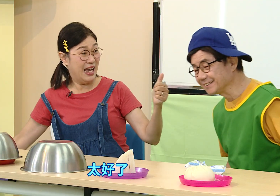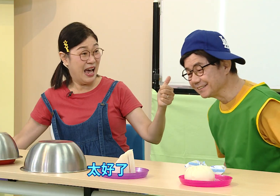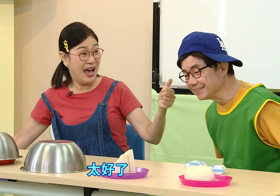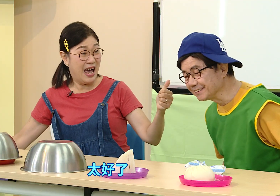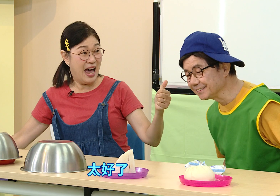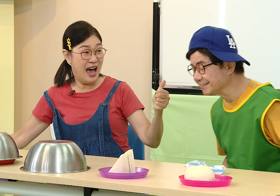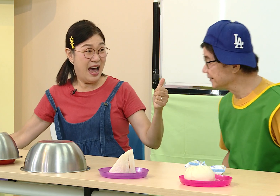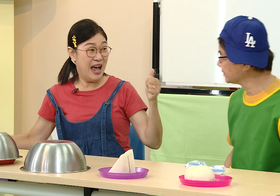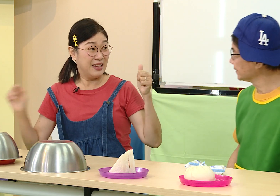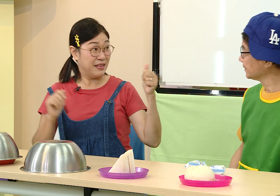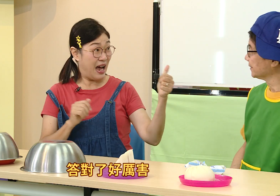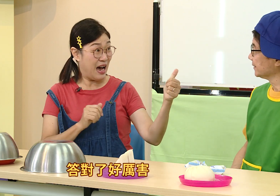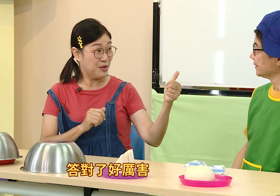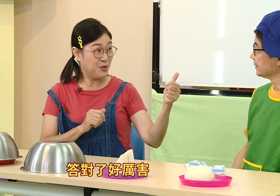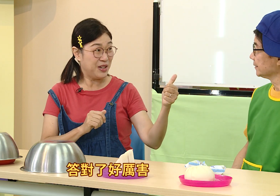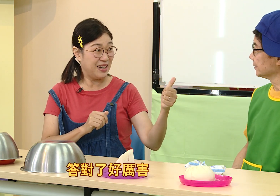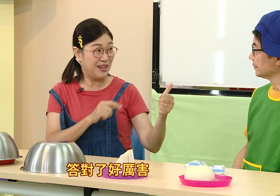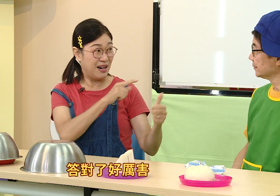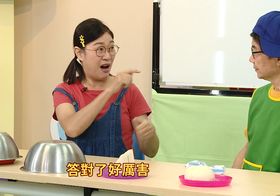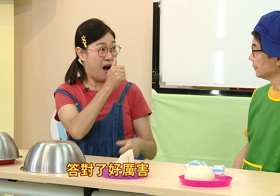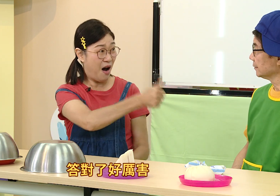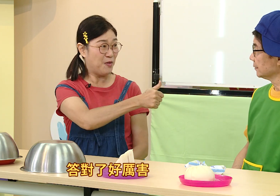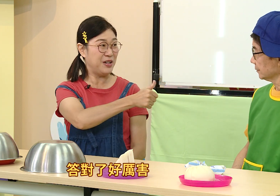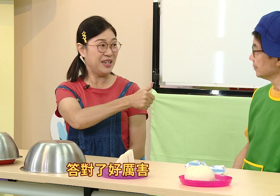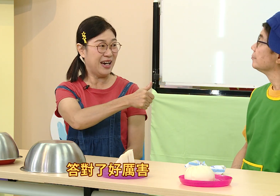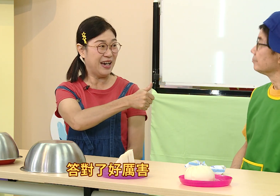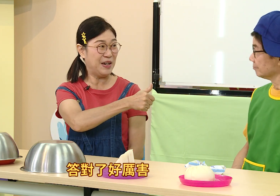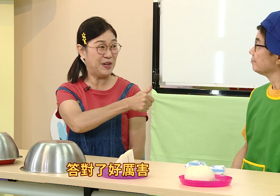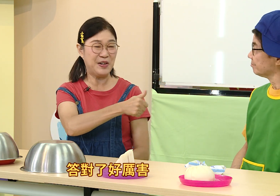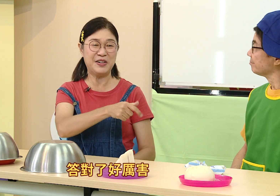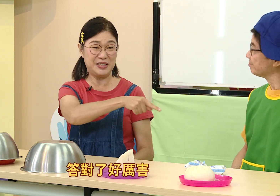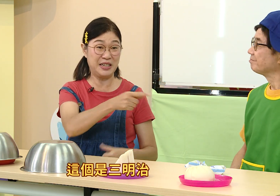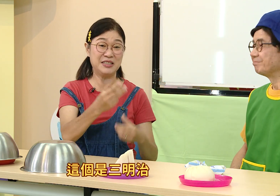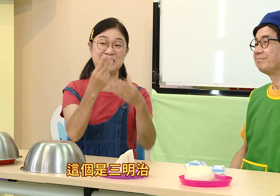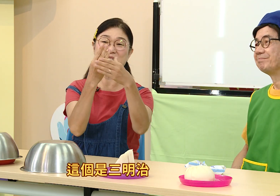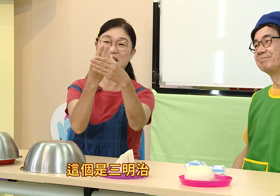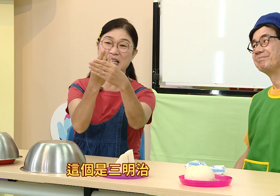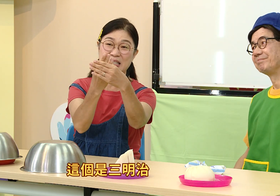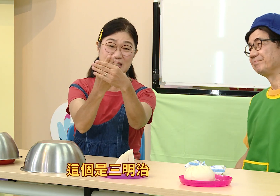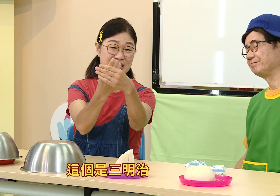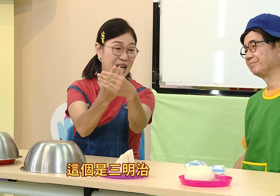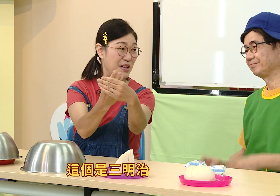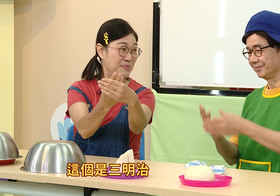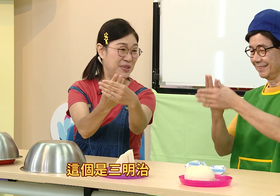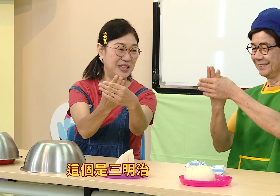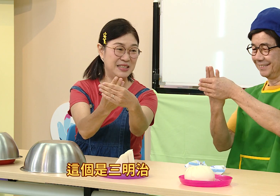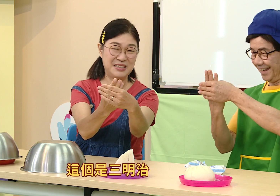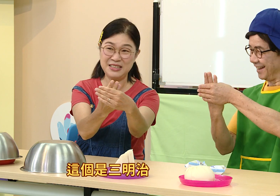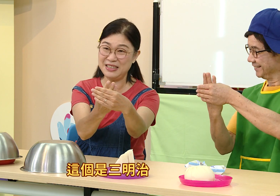答對了好了好厲害喔這個是三明治